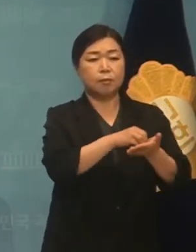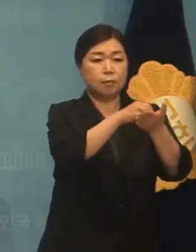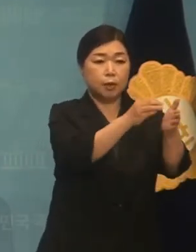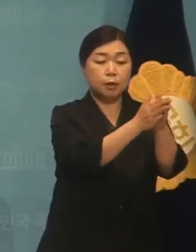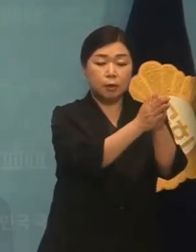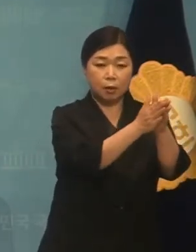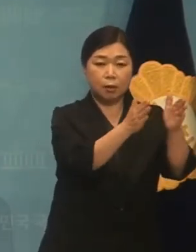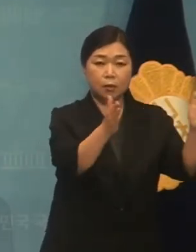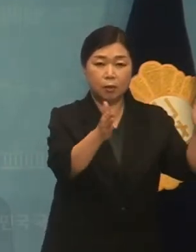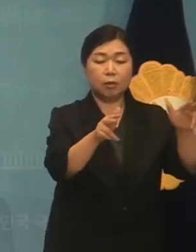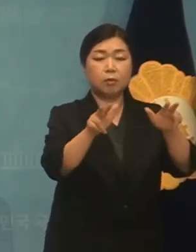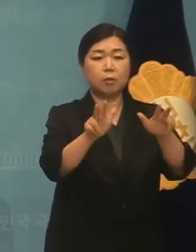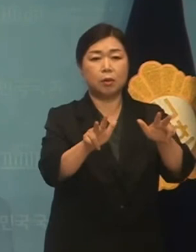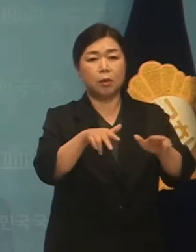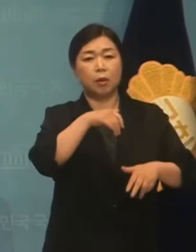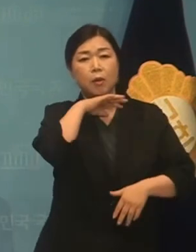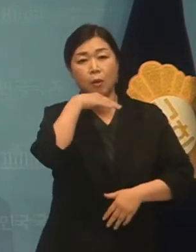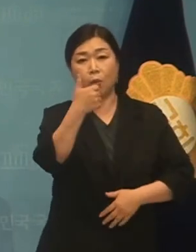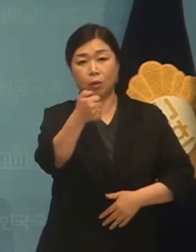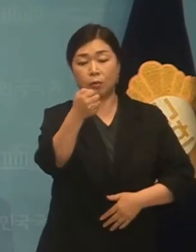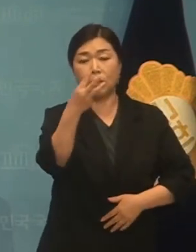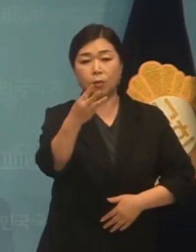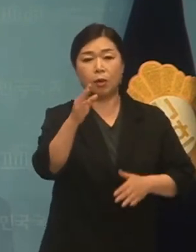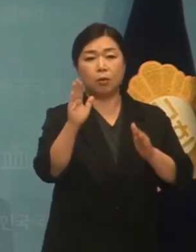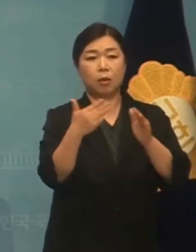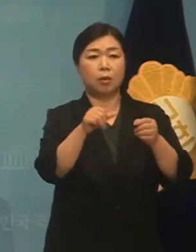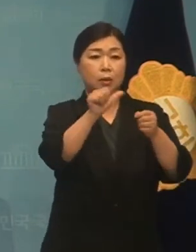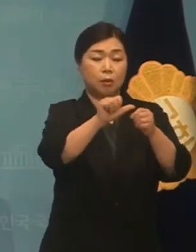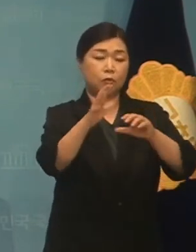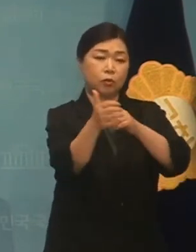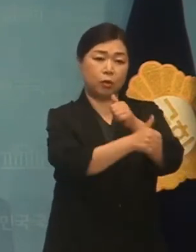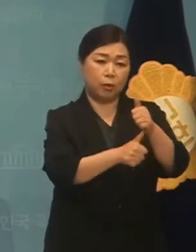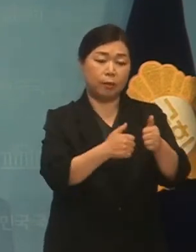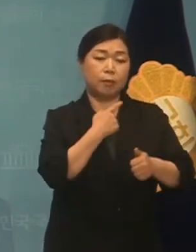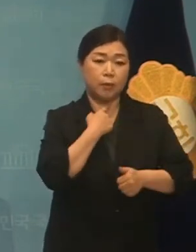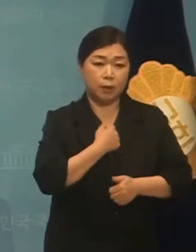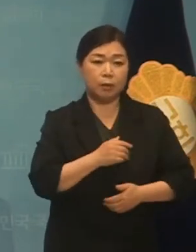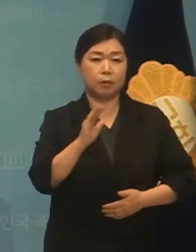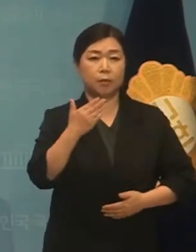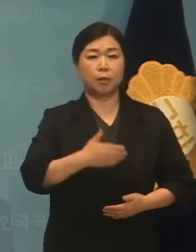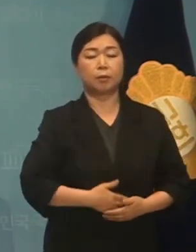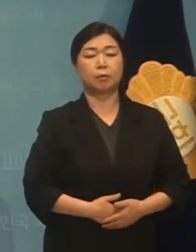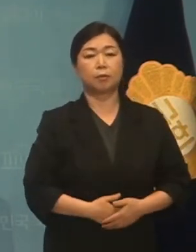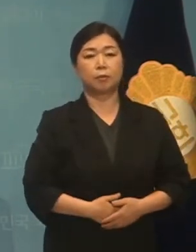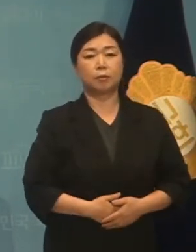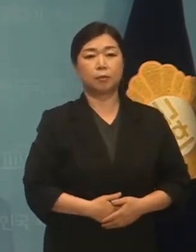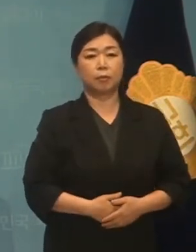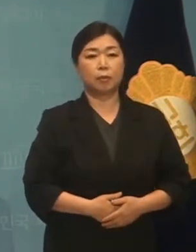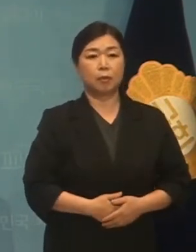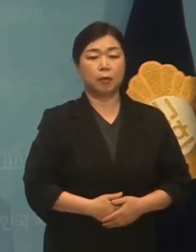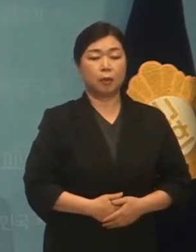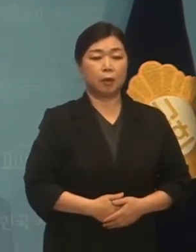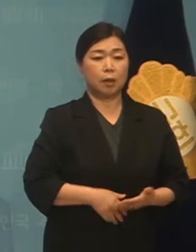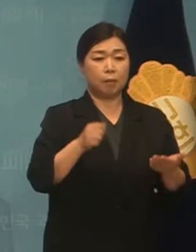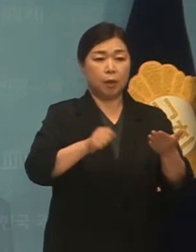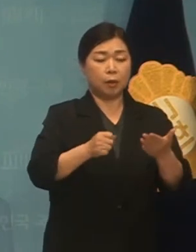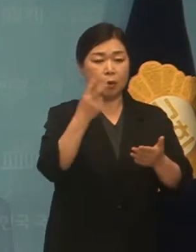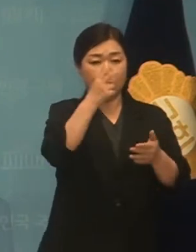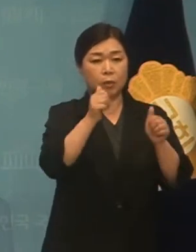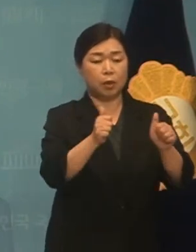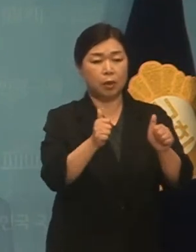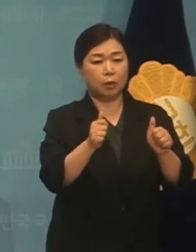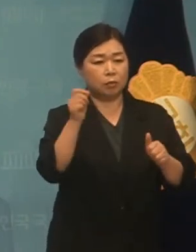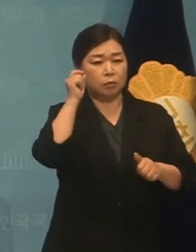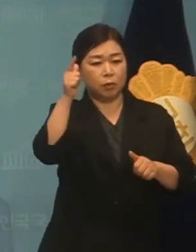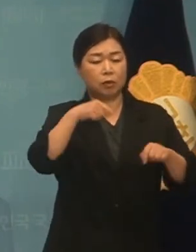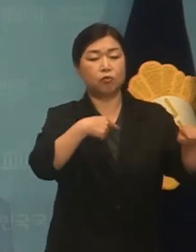입문하여 이제 53세의 오선의원이 되었습니다. 저는 황금사 엘리트